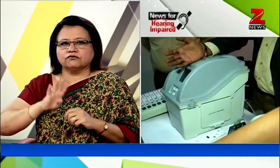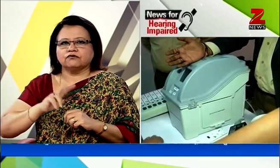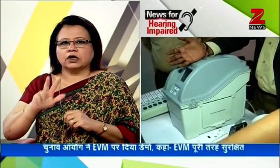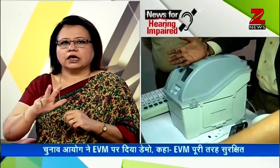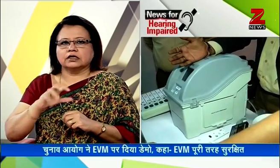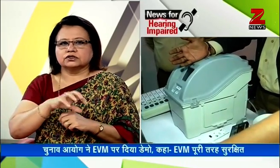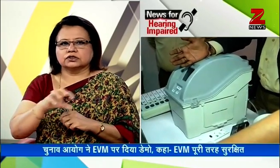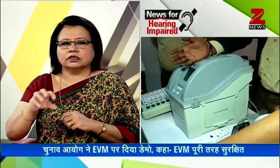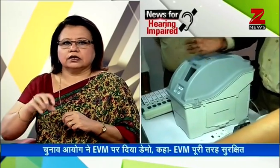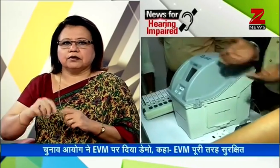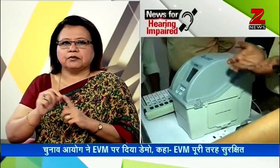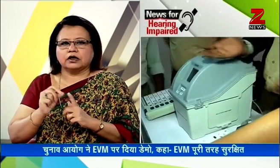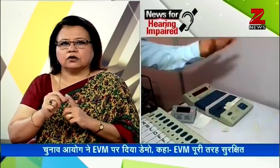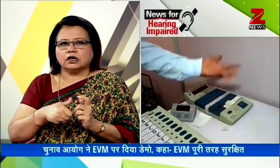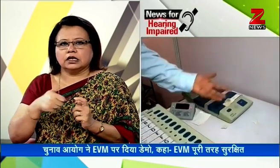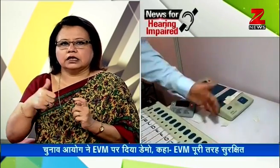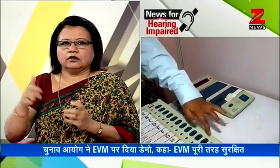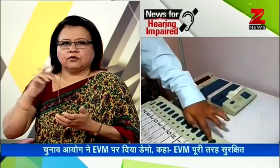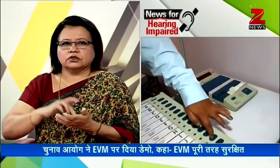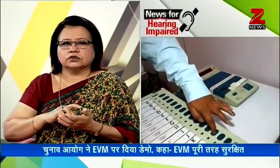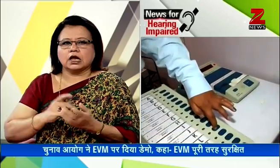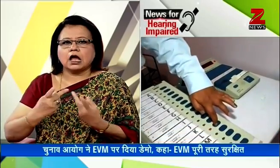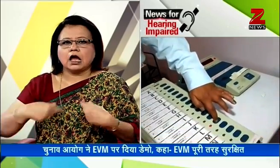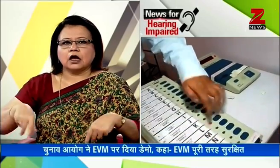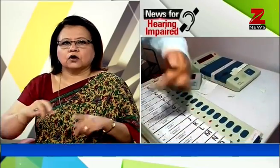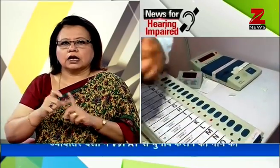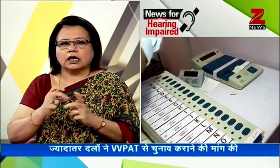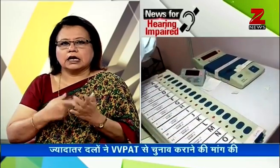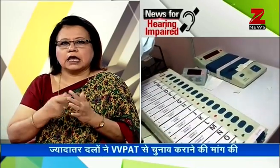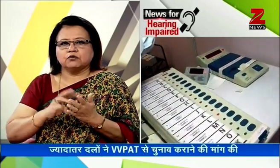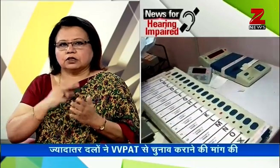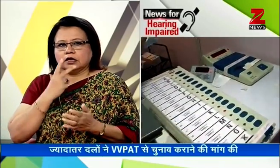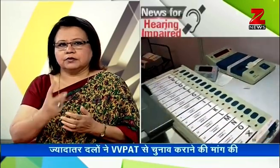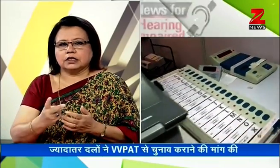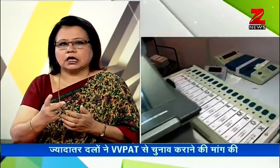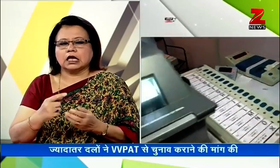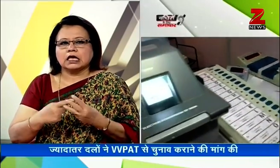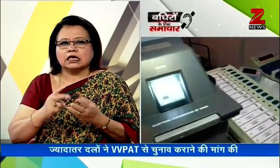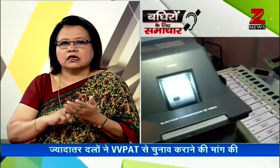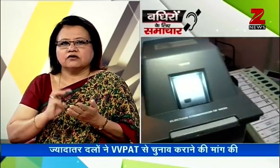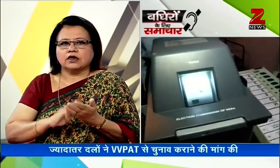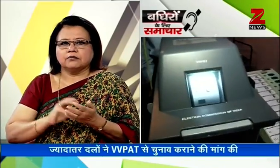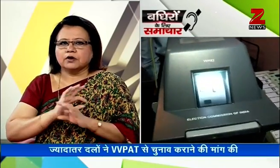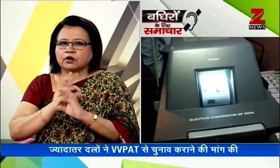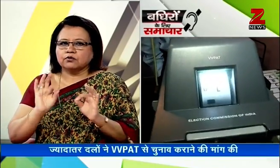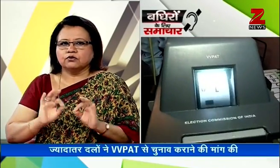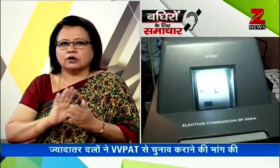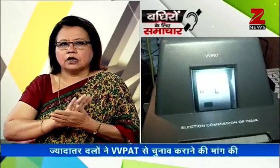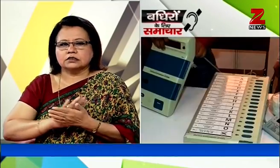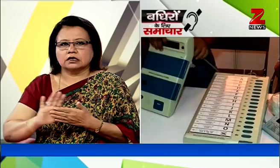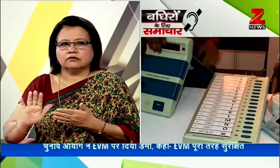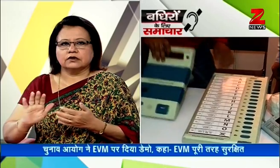और 48 क्षेत्रीय पार्टियों के नेता पहुंचे। आयोग ने डेमो देकर बताया कि ईवीएम पूरी तरह सुरक्षित